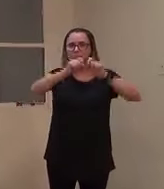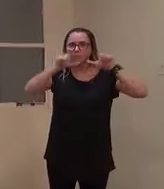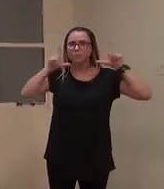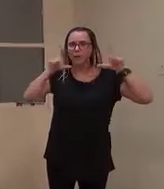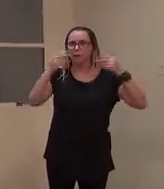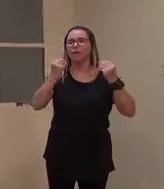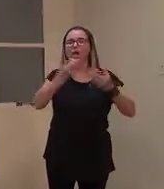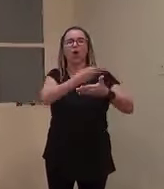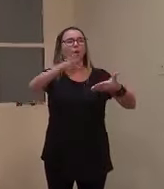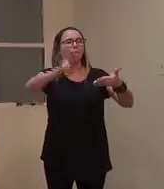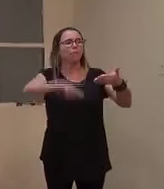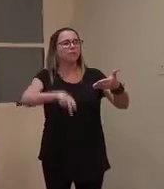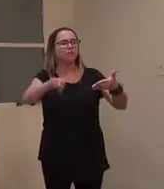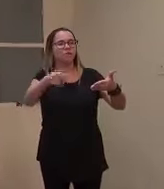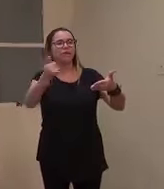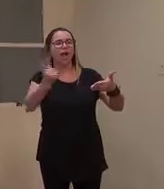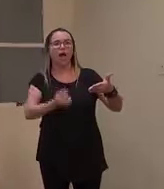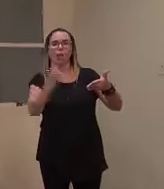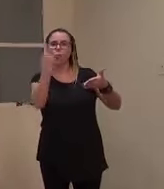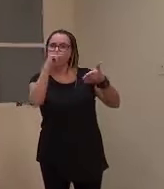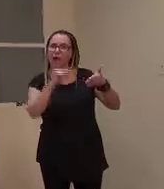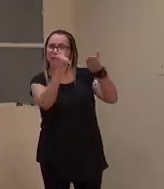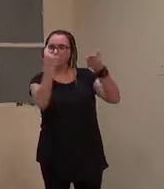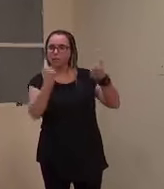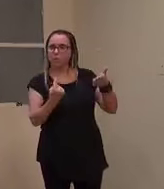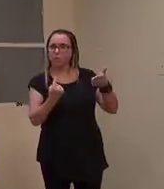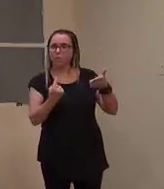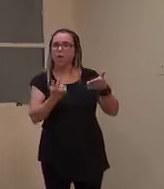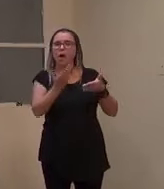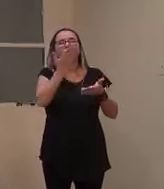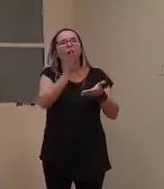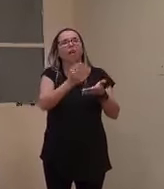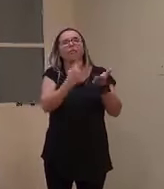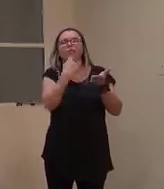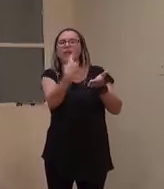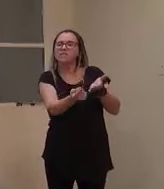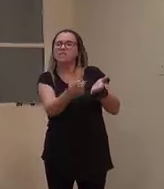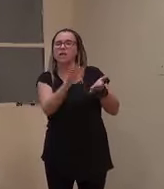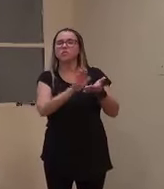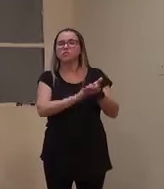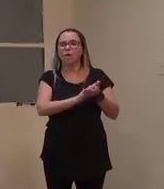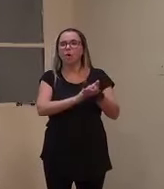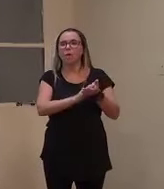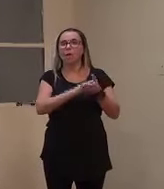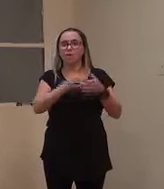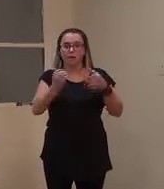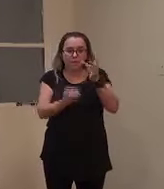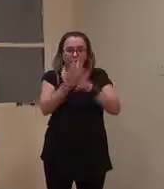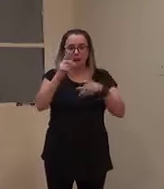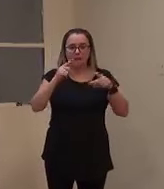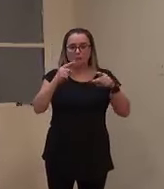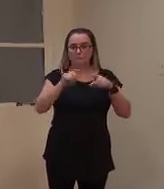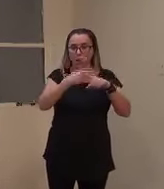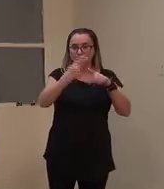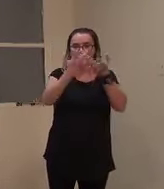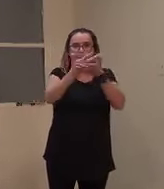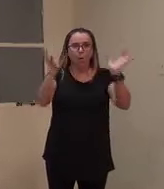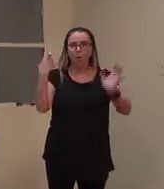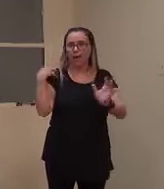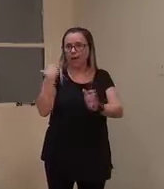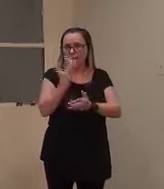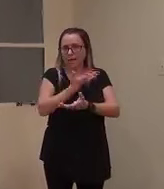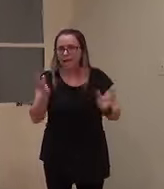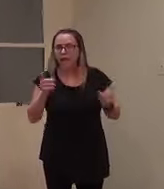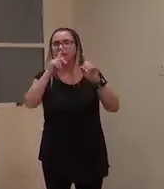tiene nuestros artículos habla de que para la generación de política pública en general